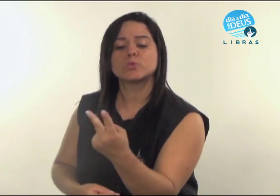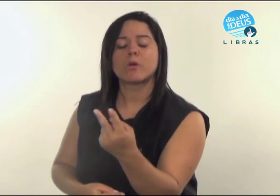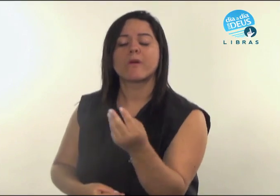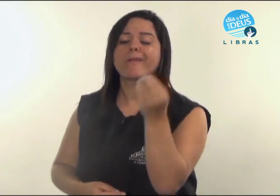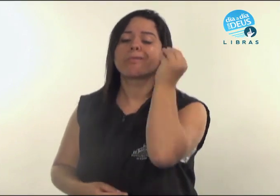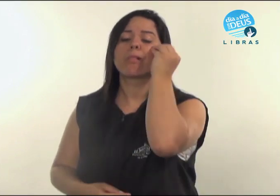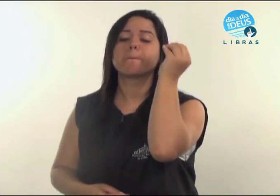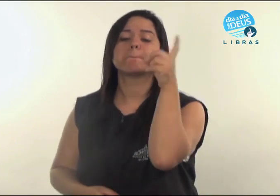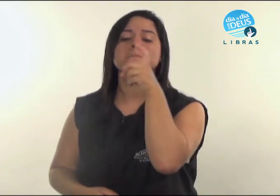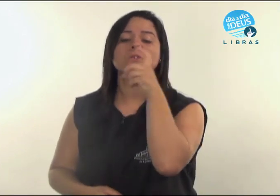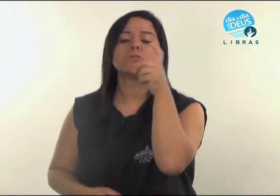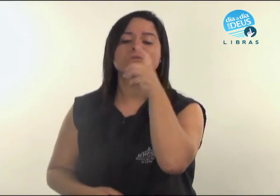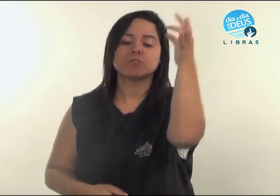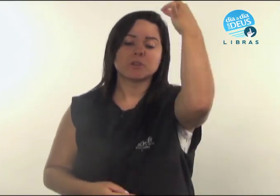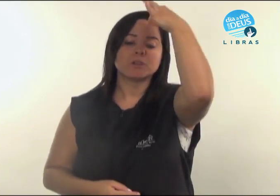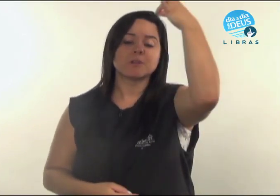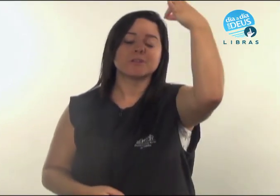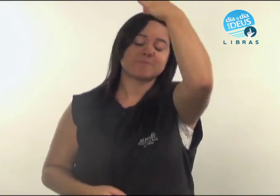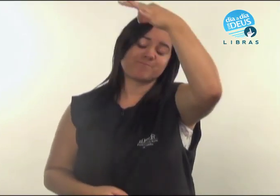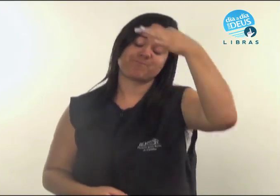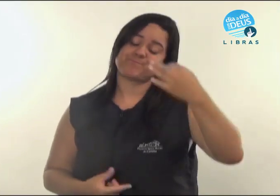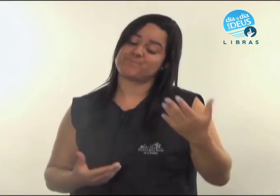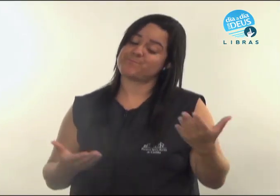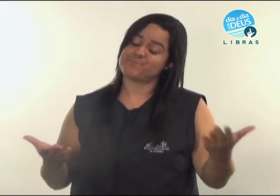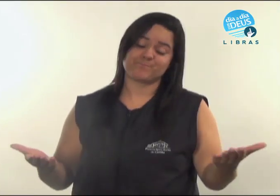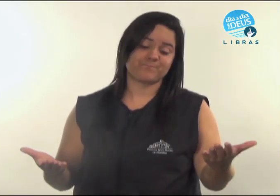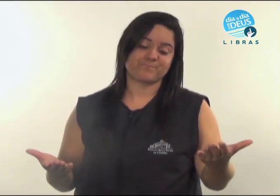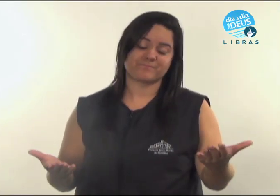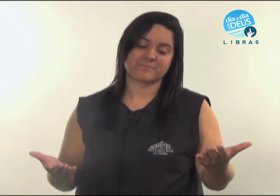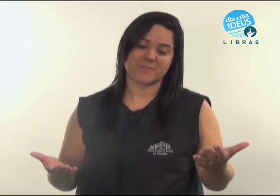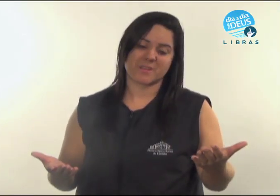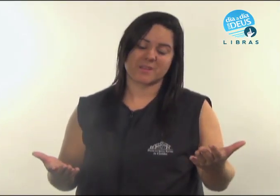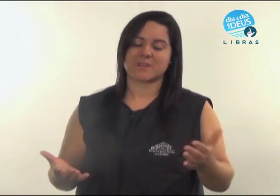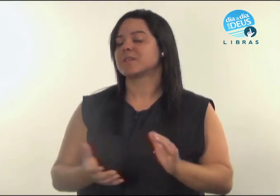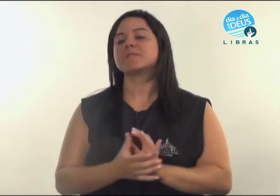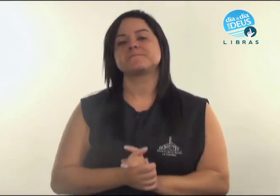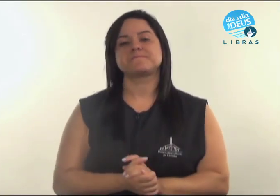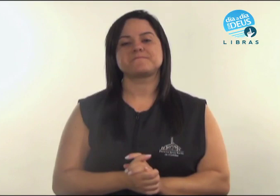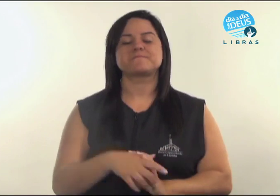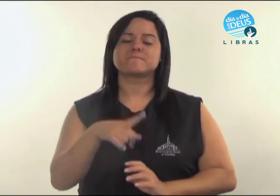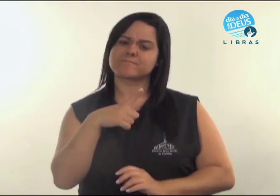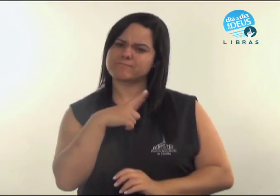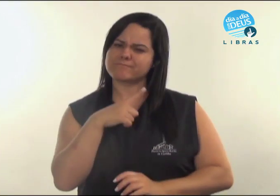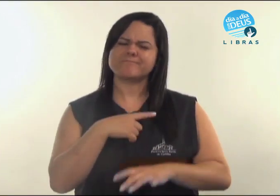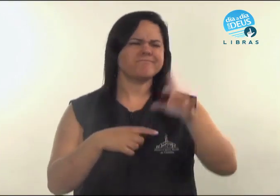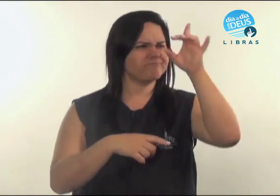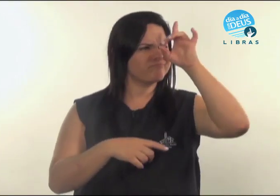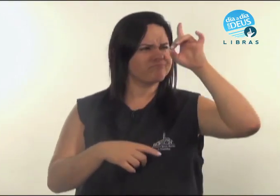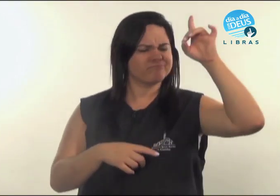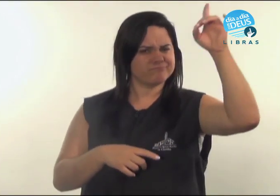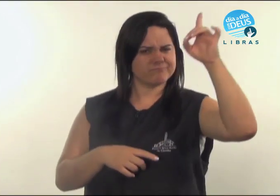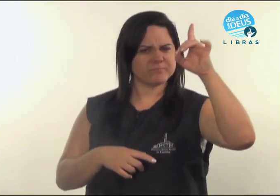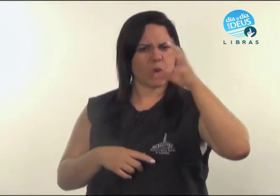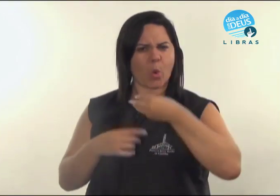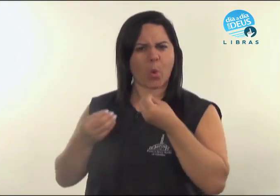para tentar o Espírito do Senhor? E aqui encontramos uma grande advertência de